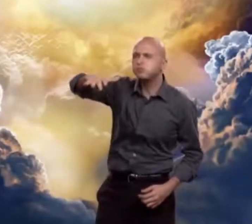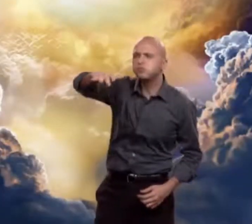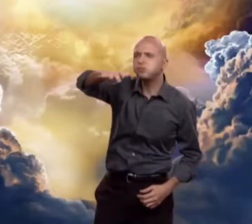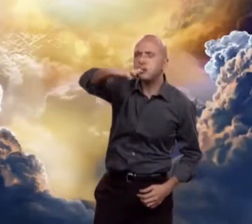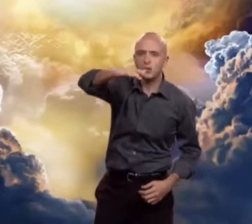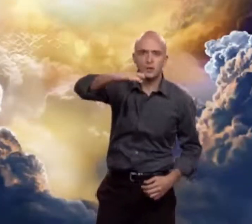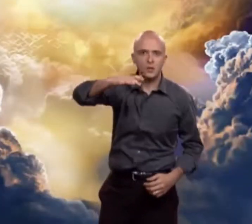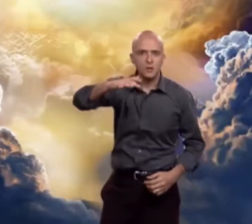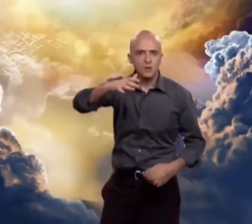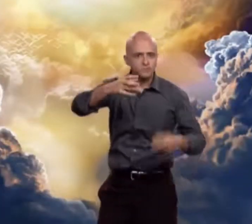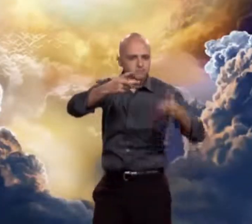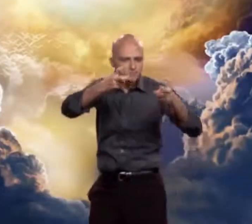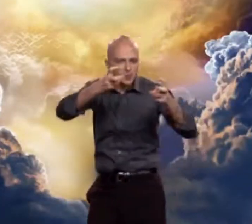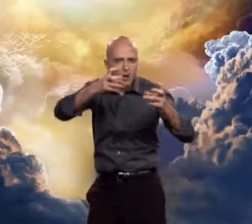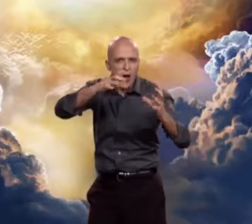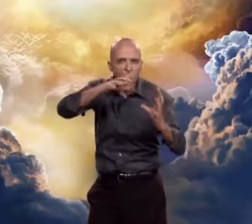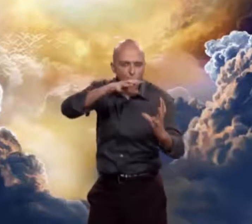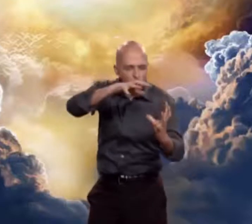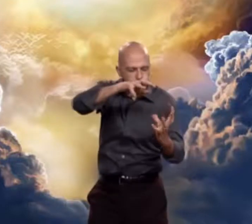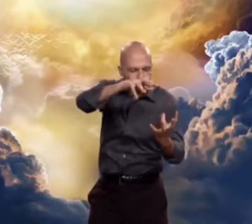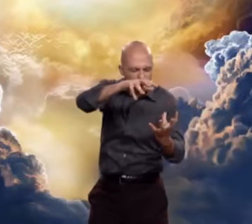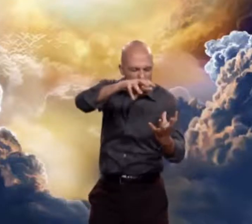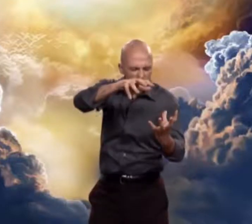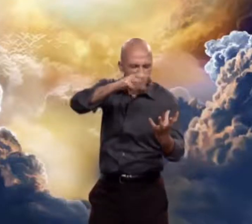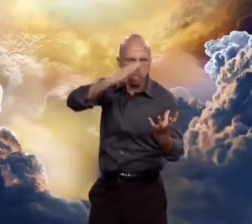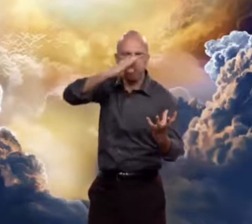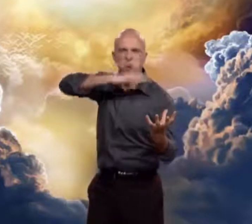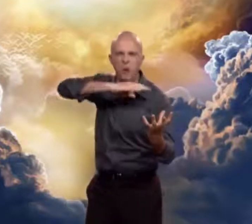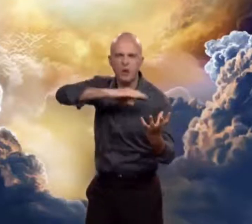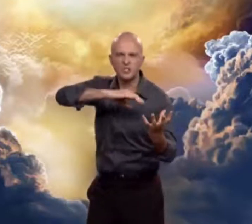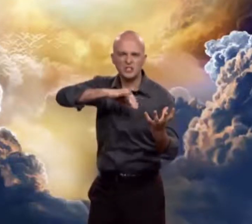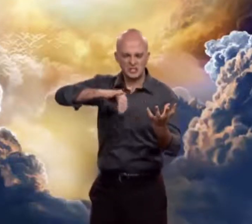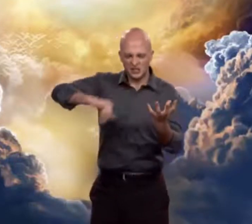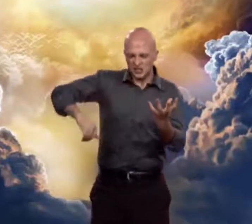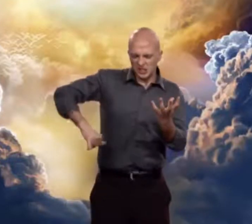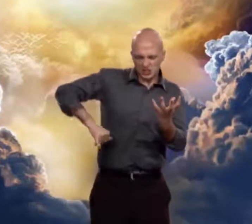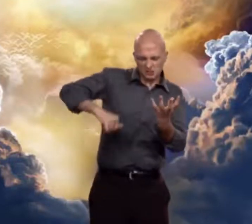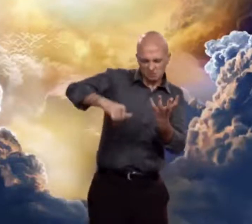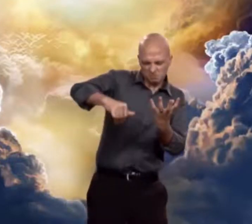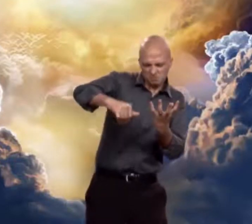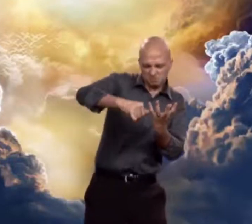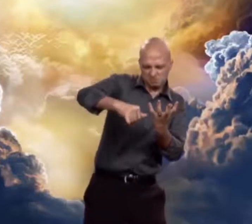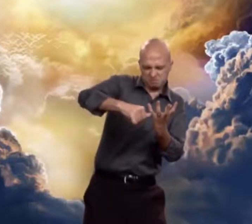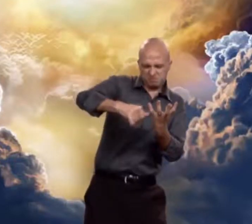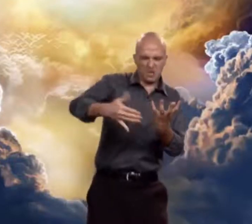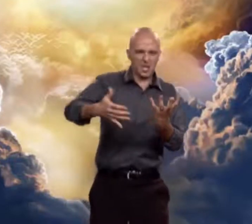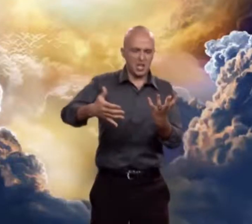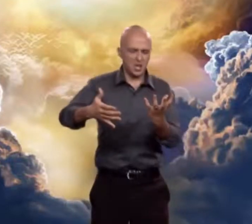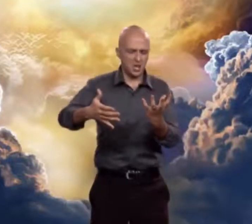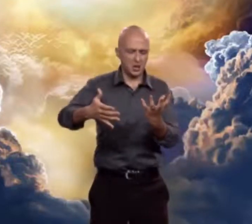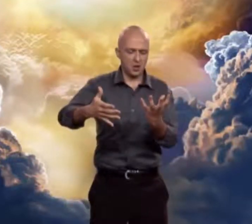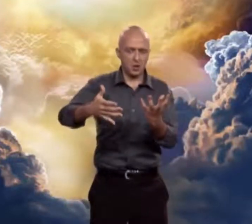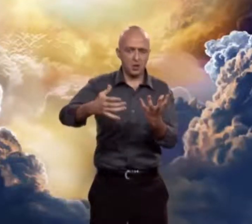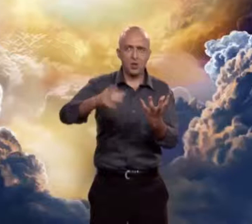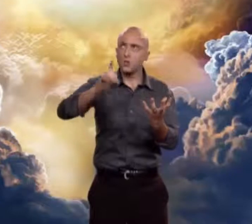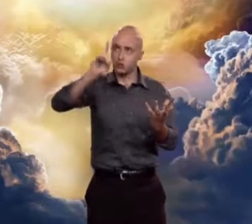Capítulo 1. Por que existe o sofrimento? Muitas pessoas veem os resultados do mal com suas